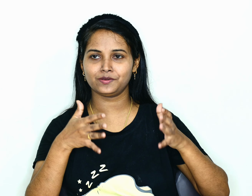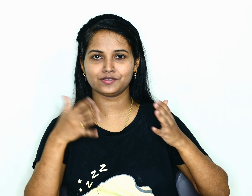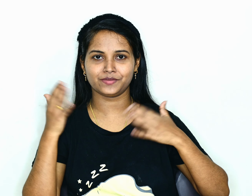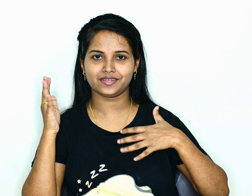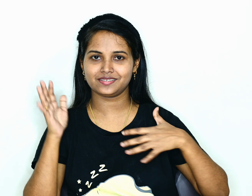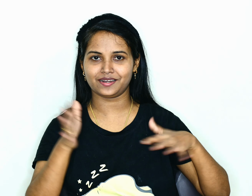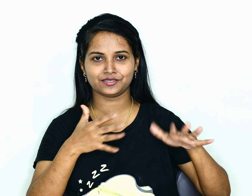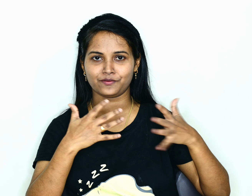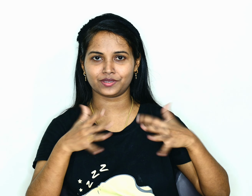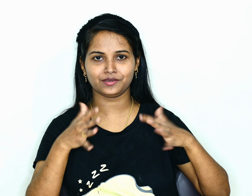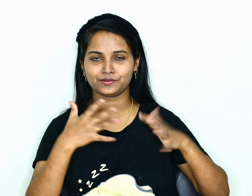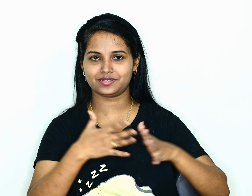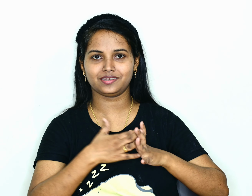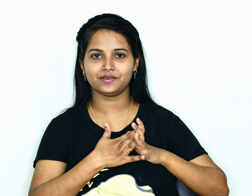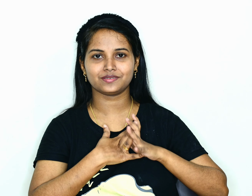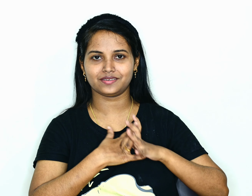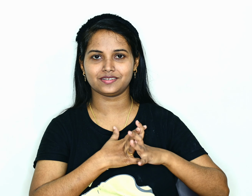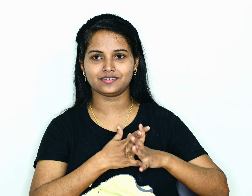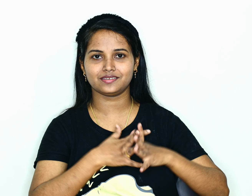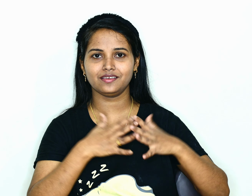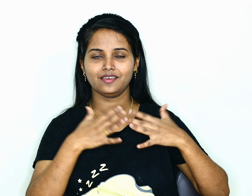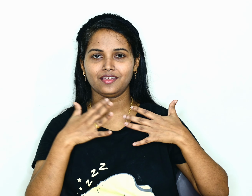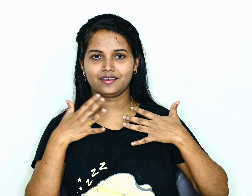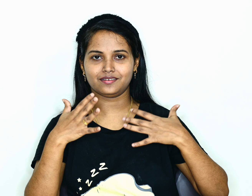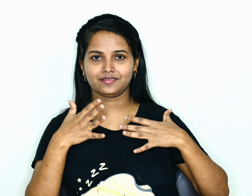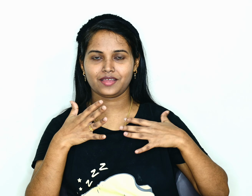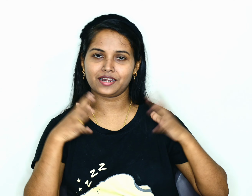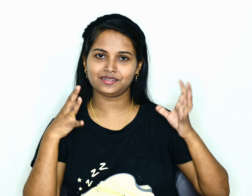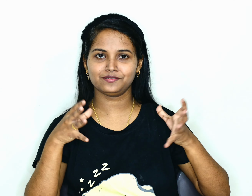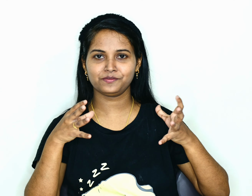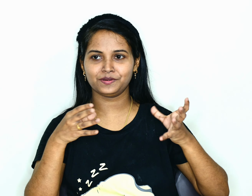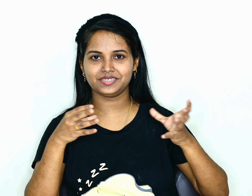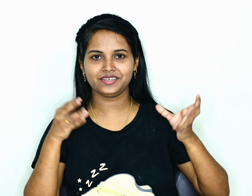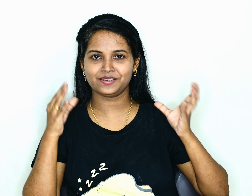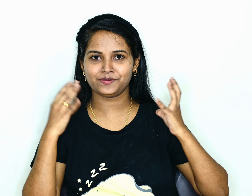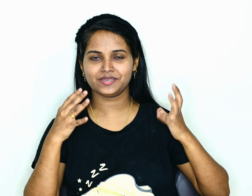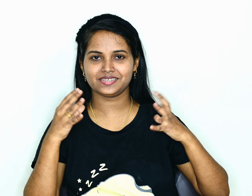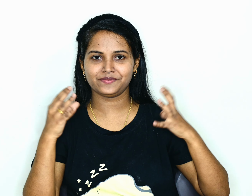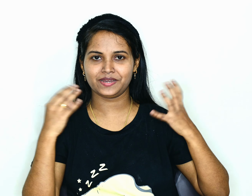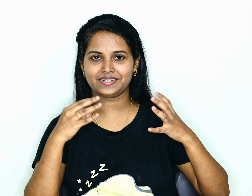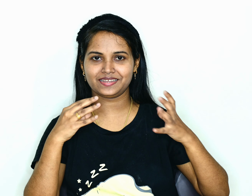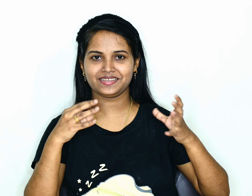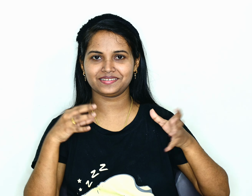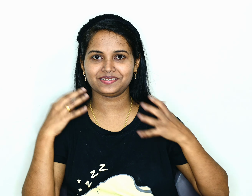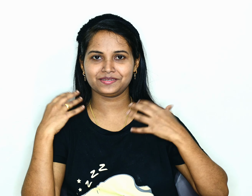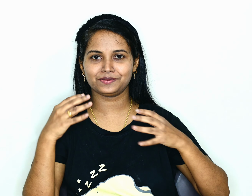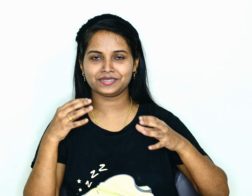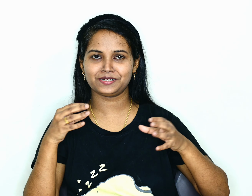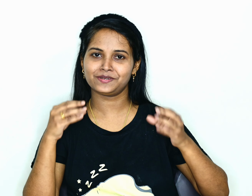बिकॉज मैंने स्टार्टिंग से वॉकिंग कुछ नहीं किया उसकी वजह से। एक्टिव तो बहुत थी, कभी भी ऐसे बैठे नहीं रहती थी, सोती नहीं थी,